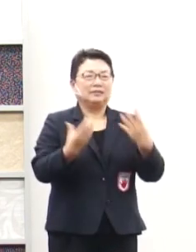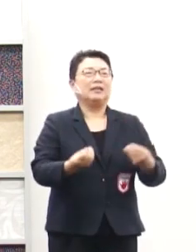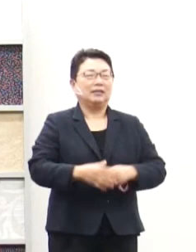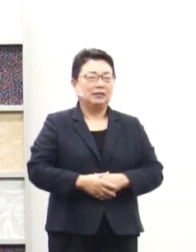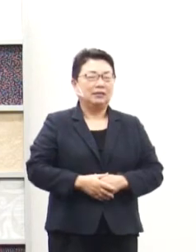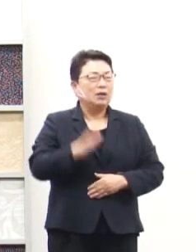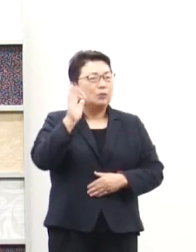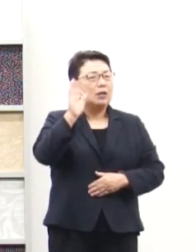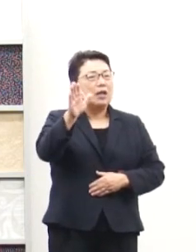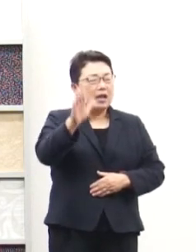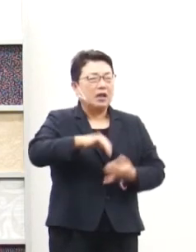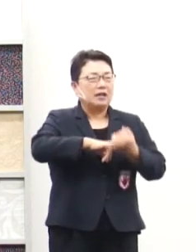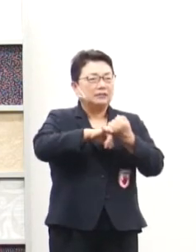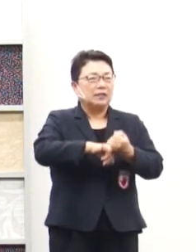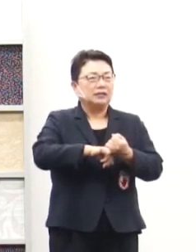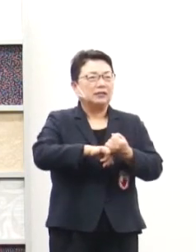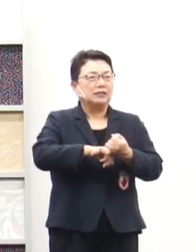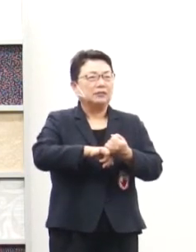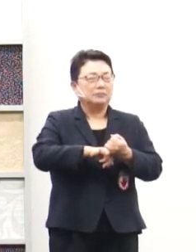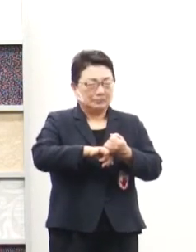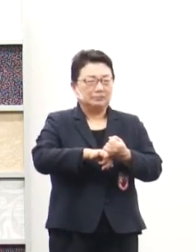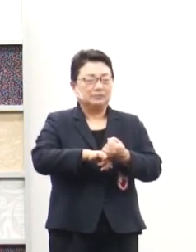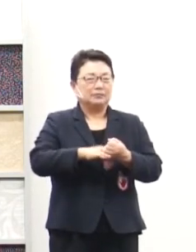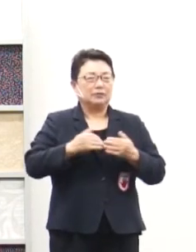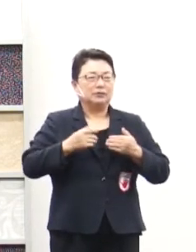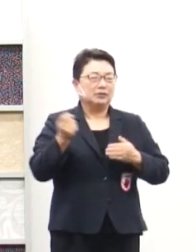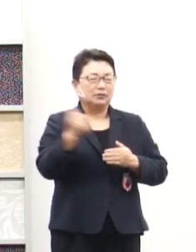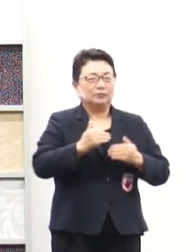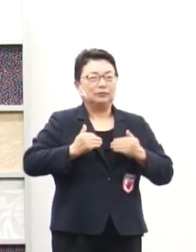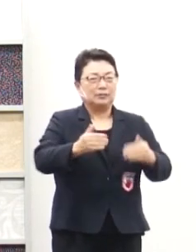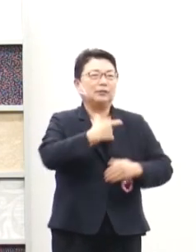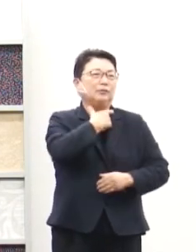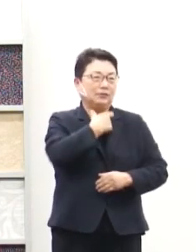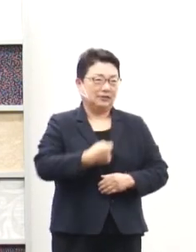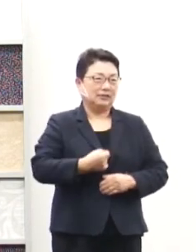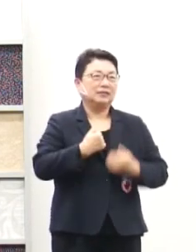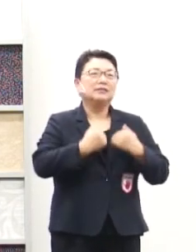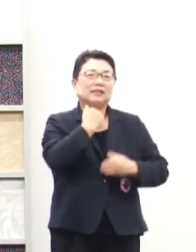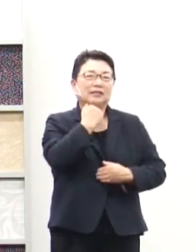まあ、今後はぜひそういうことを、期待をしております。